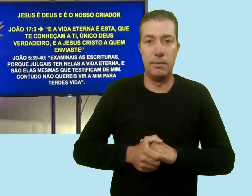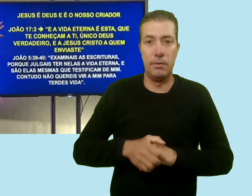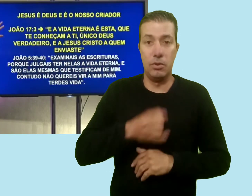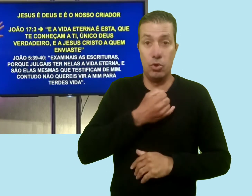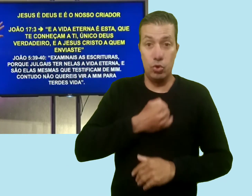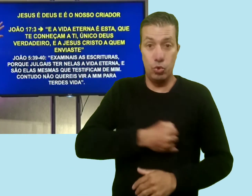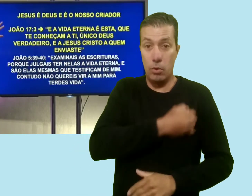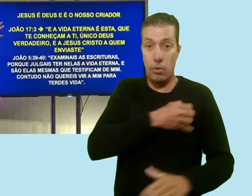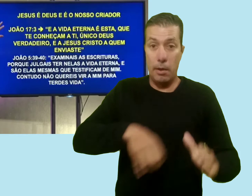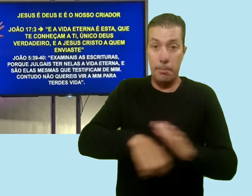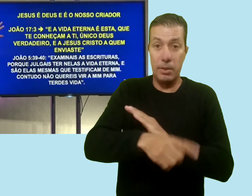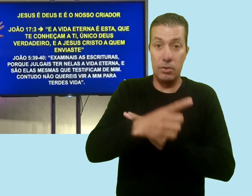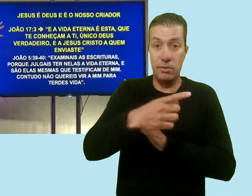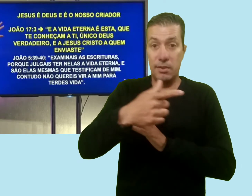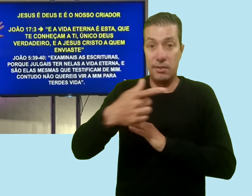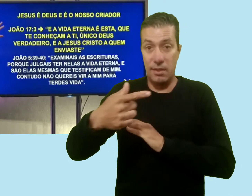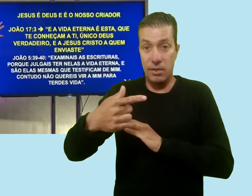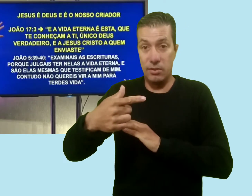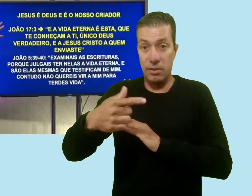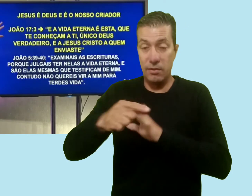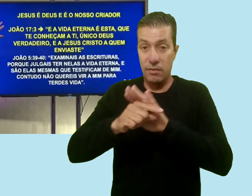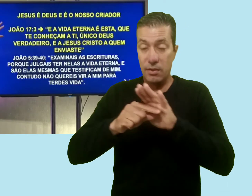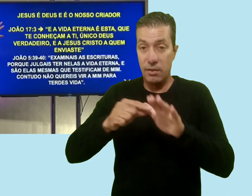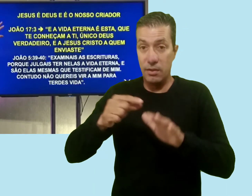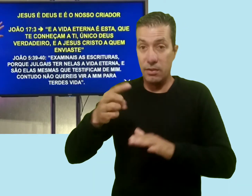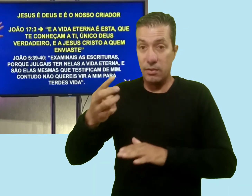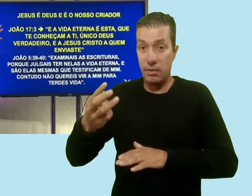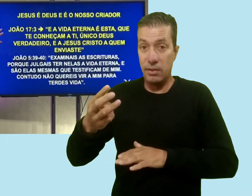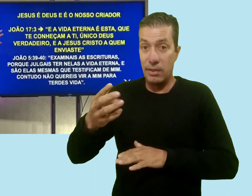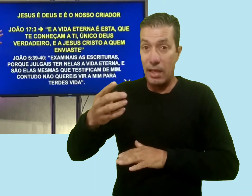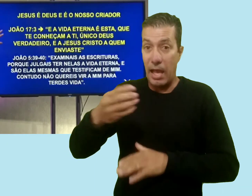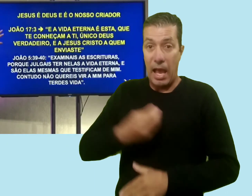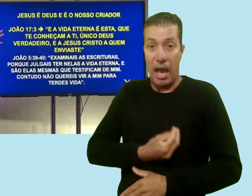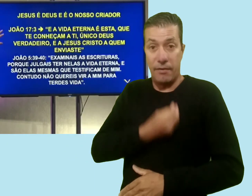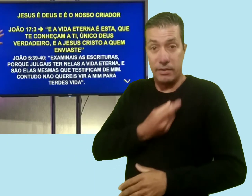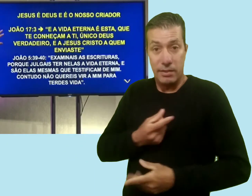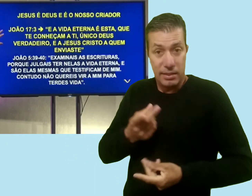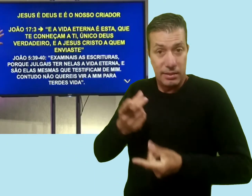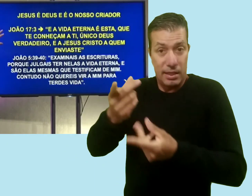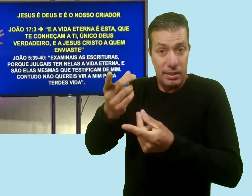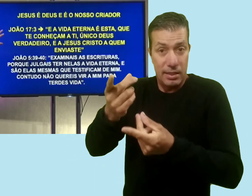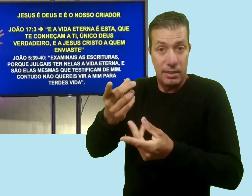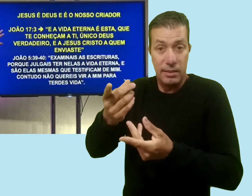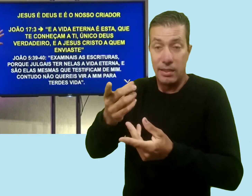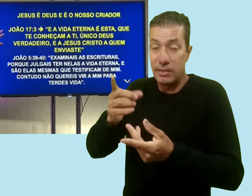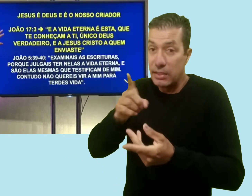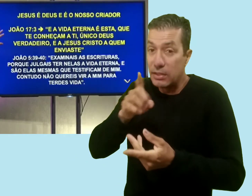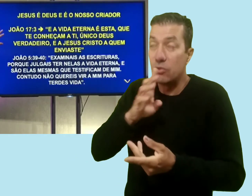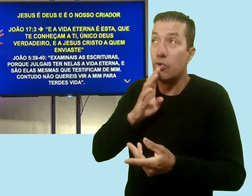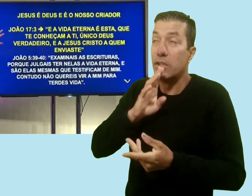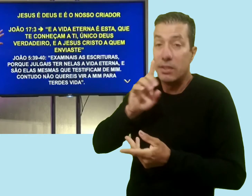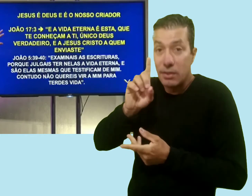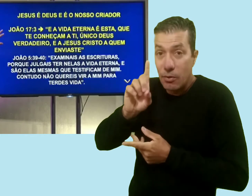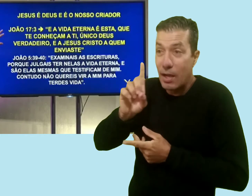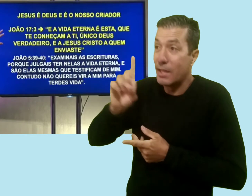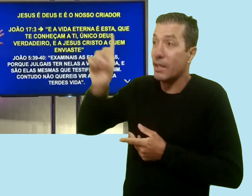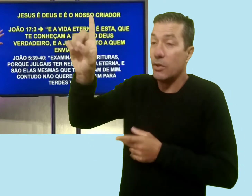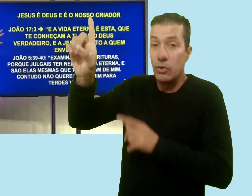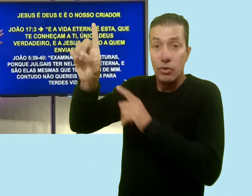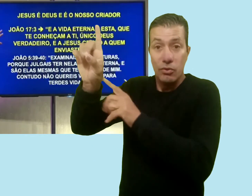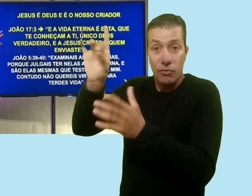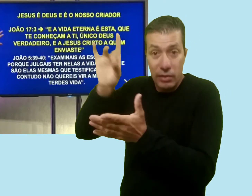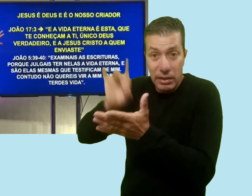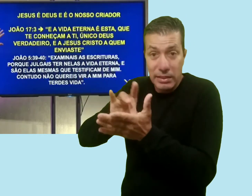Vamos lá, João 17,3: e a vida eterna é esta, que te conheçam a ti, único Deus verdadeiro, e a Jesus